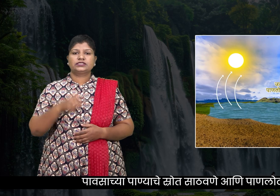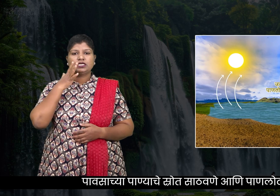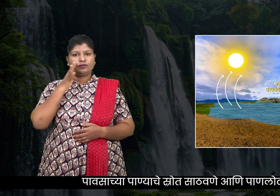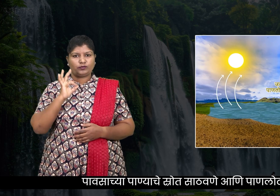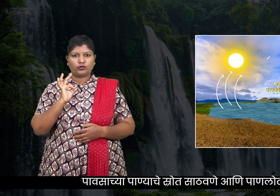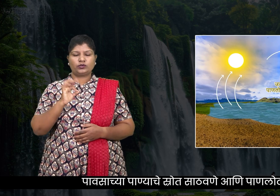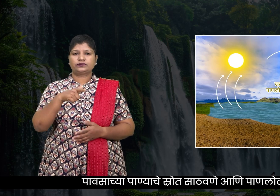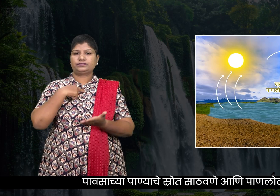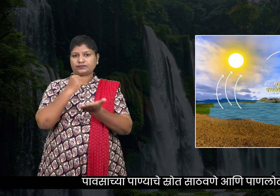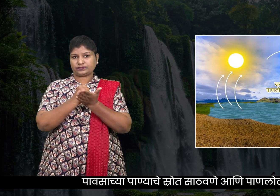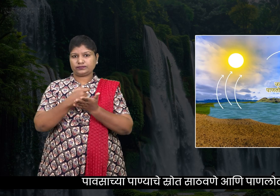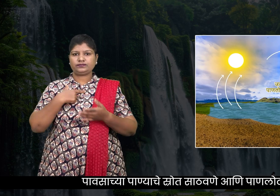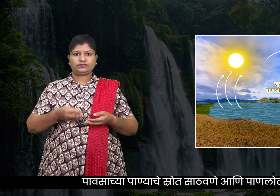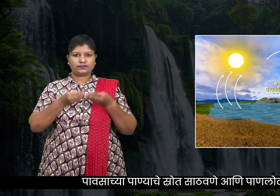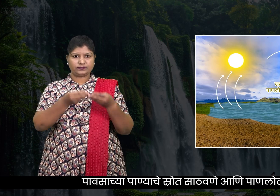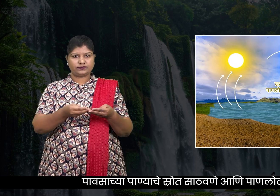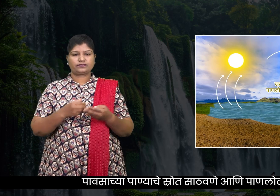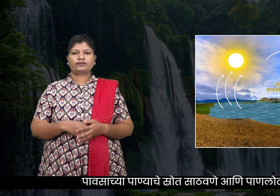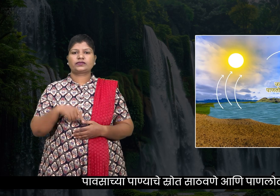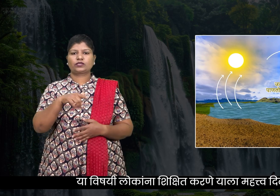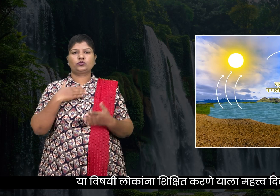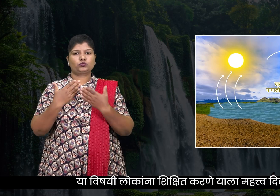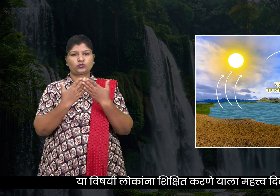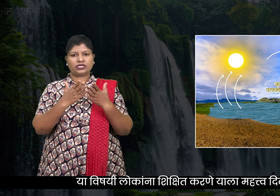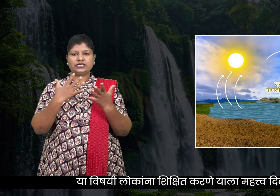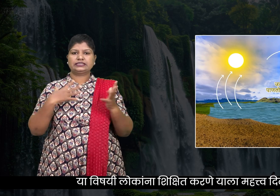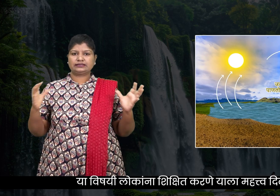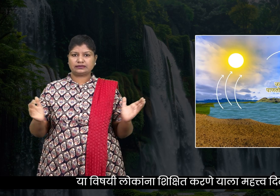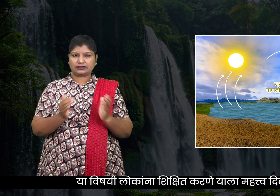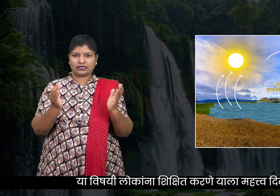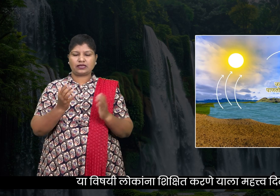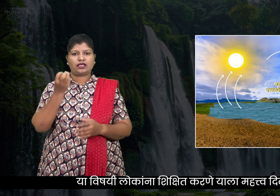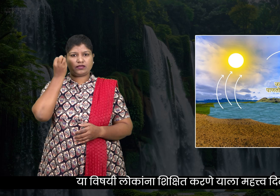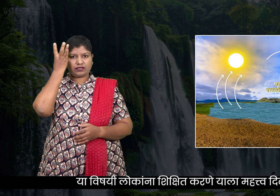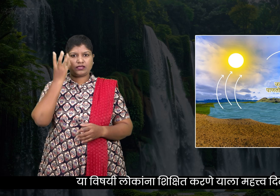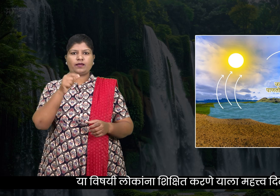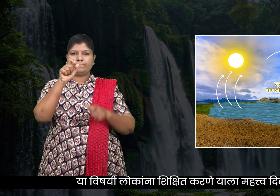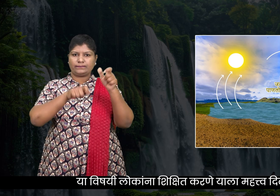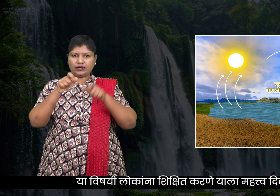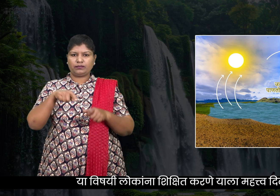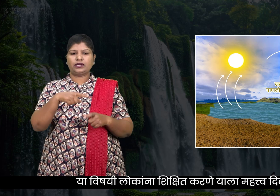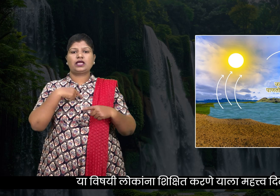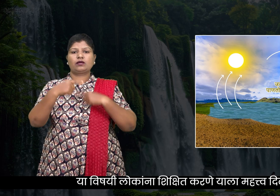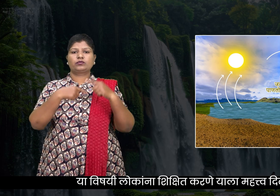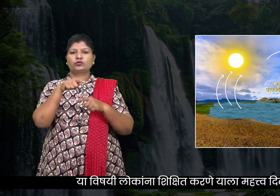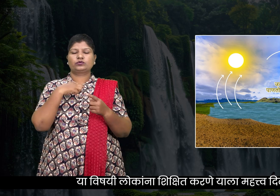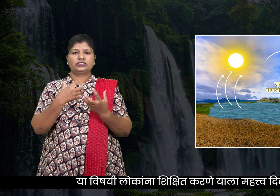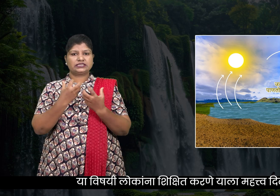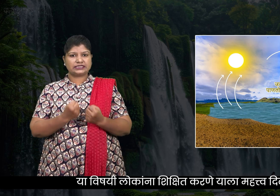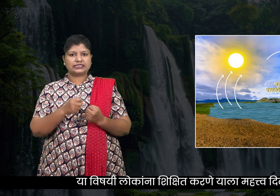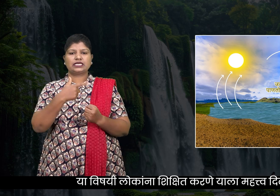पावसाच्या पाण्याचे स्रोत साठवणे आणि पाणलोट बांधणे याविषयी लोकांना शिक्षित करणे याला महत्त्व दिले पाहिजे.